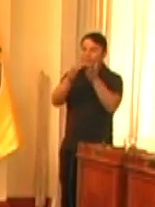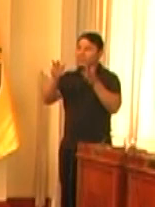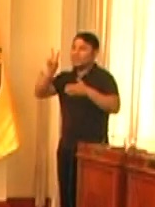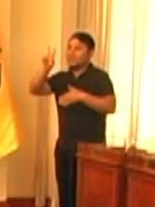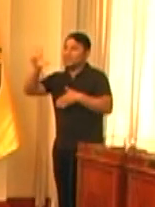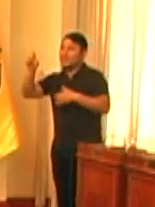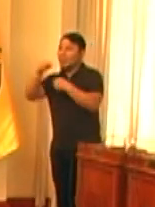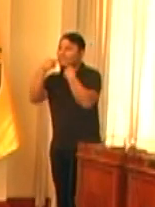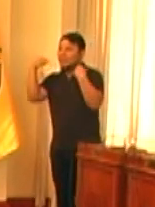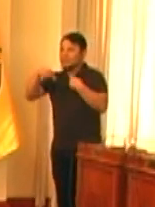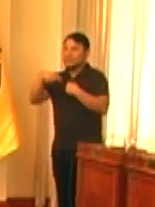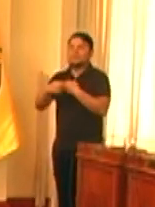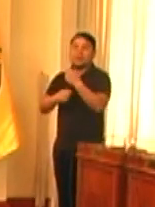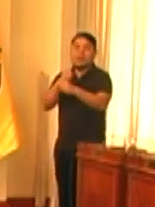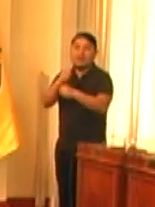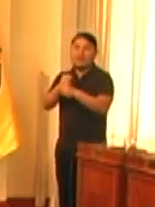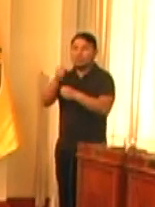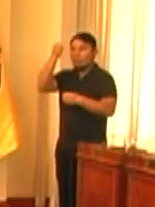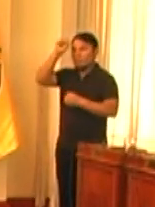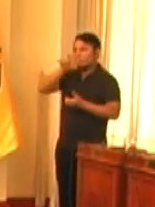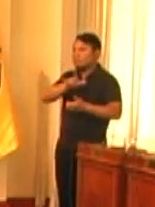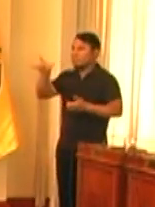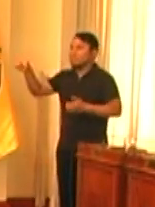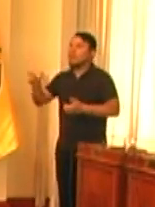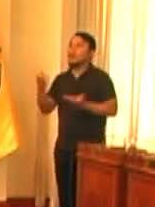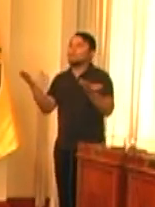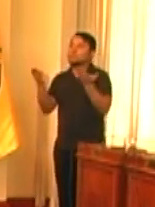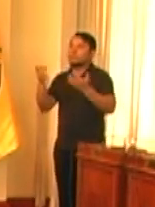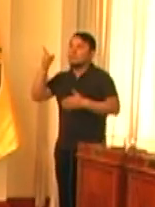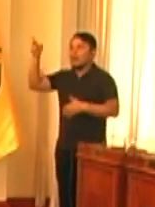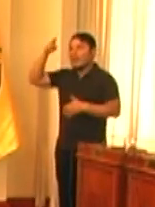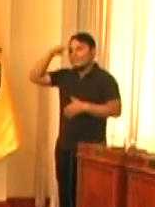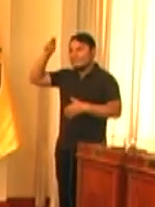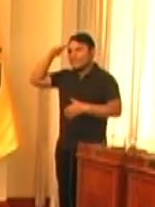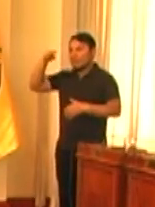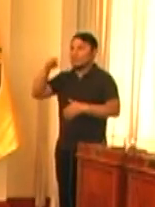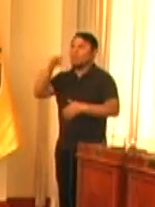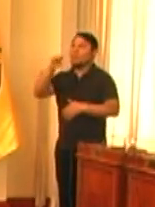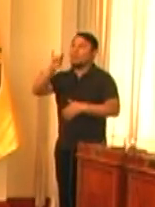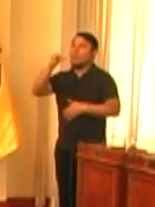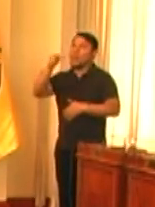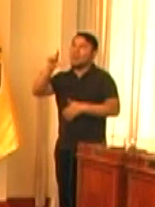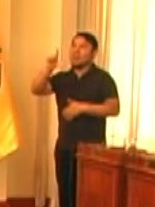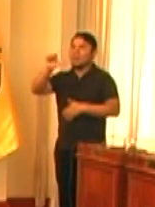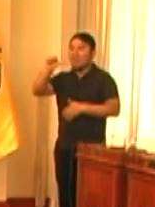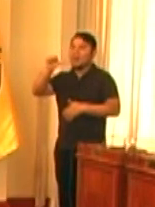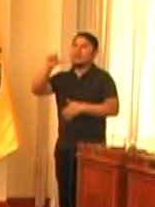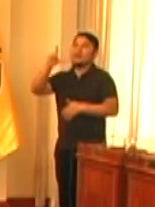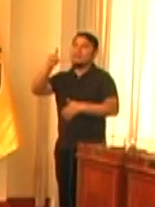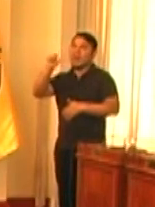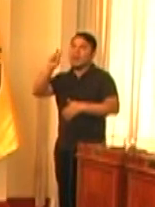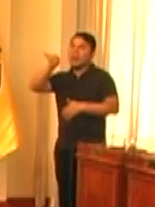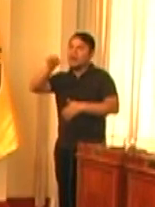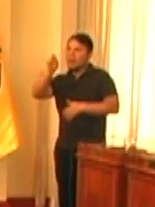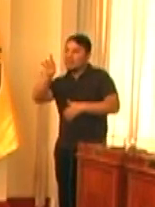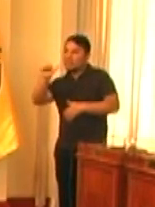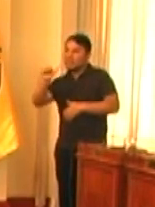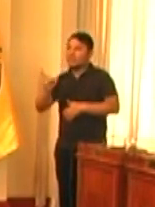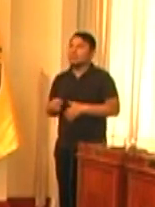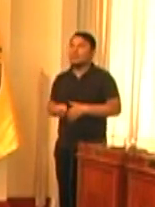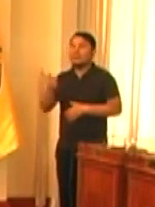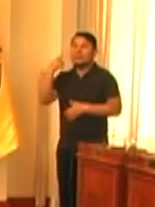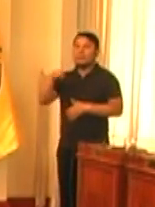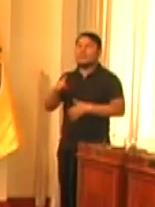de marzo del presente año, inclusive a la ciudad de Guadalajara, México, para su participación en representación de la Municipalidad de